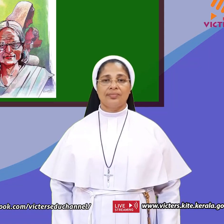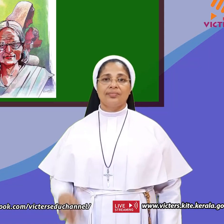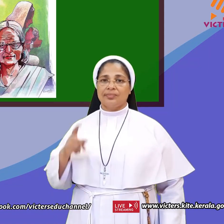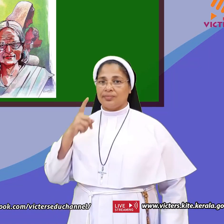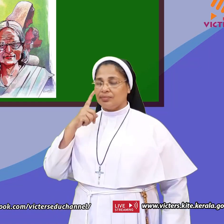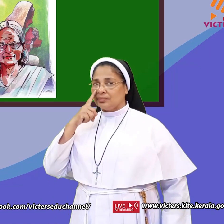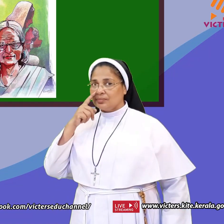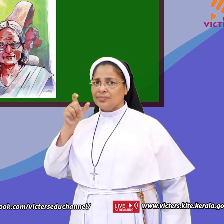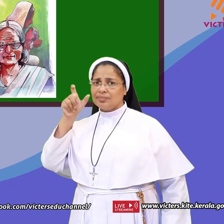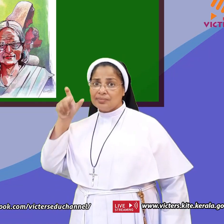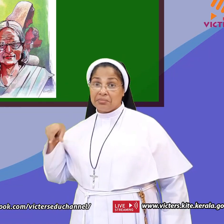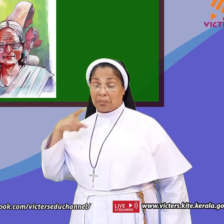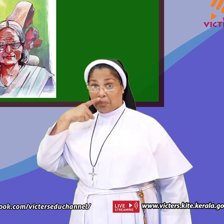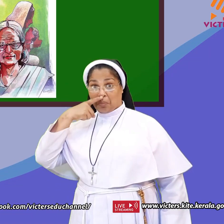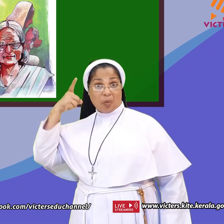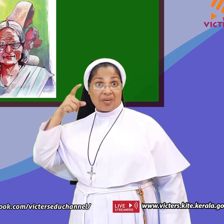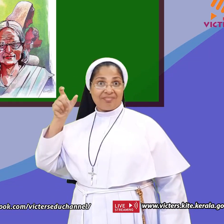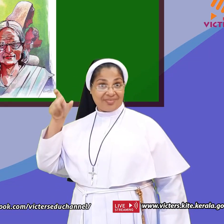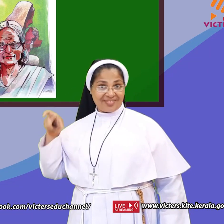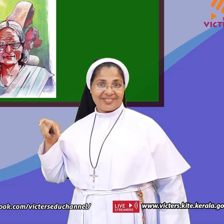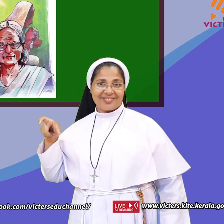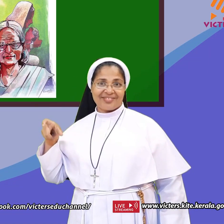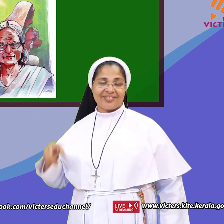മിസ്സസ് സ്ഥലത്തെന്ന പരിഷ്കാരിയായ സ്ത്രീ